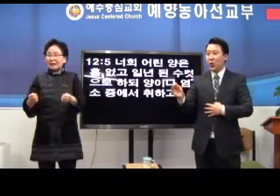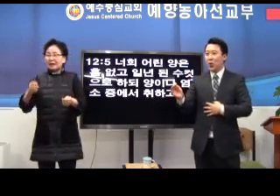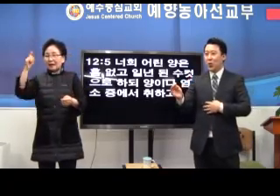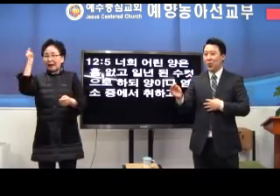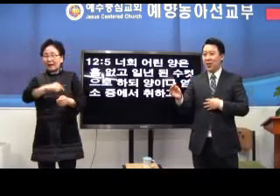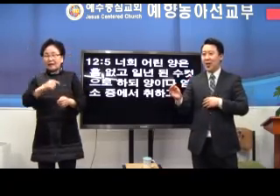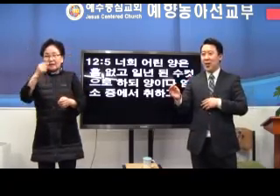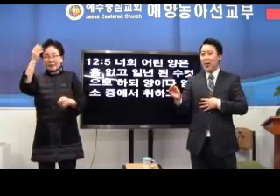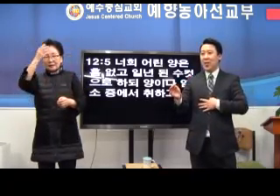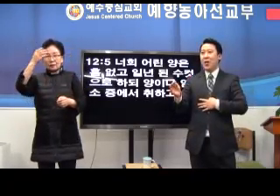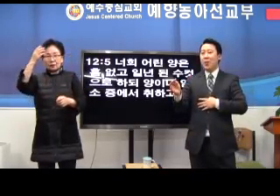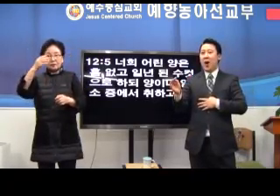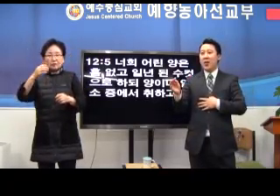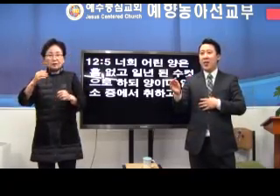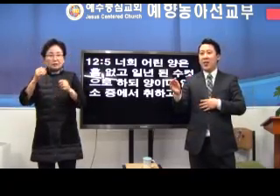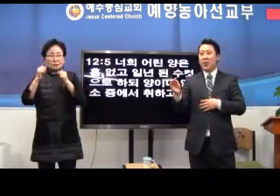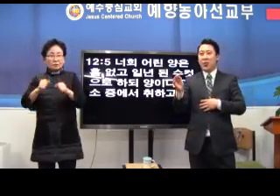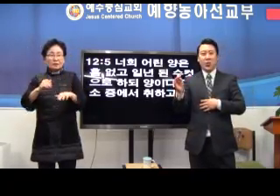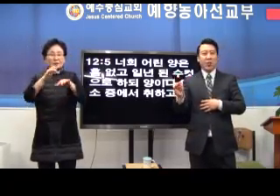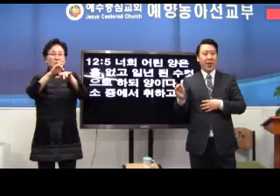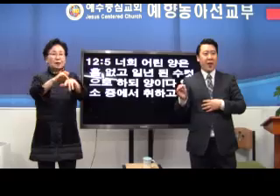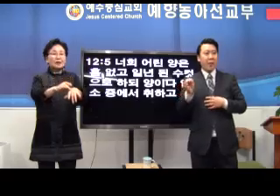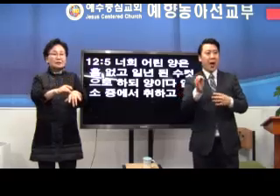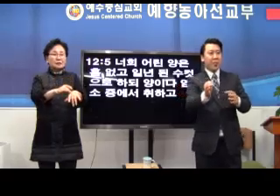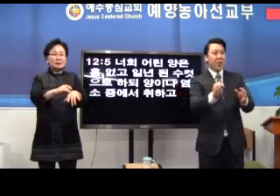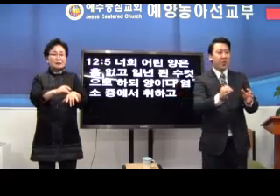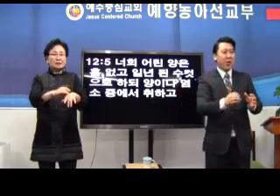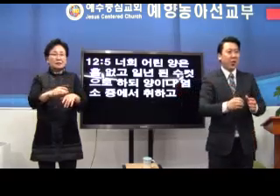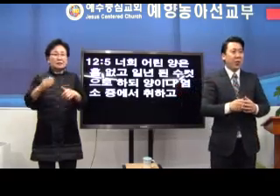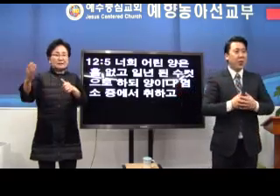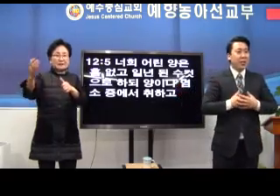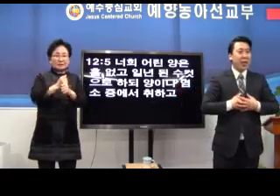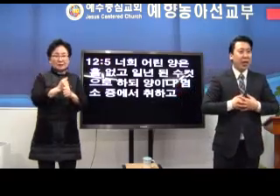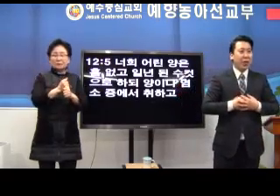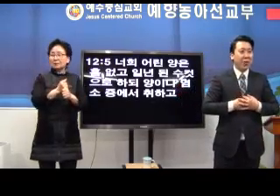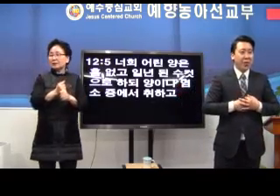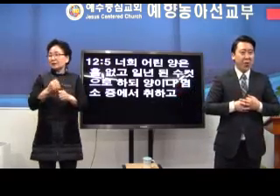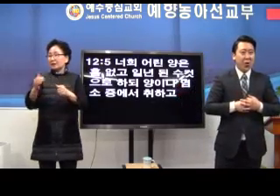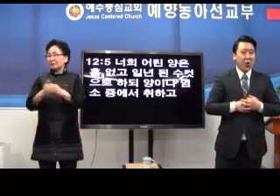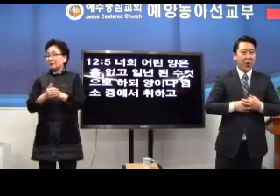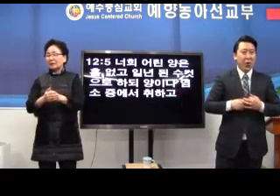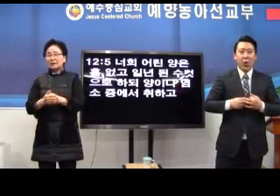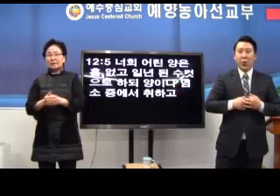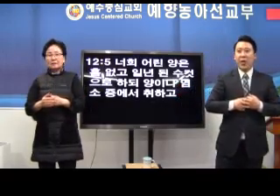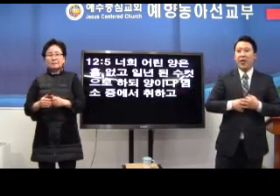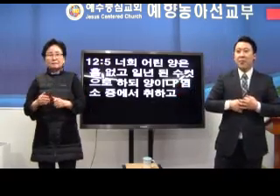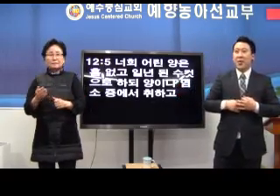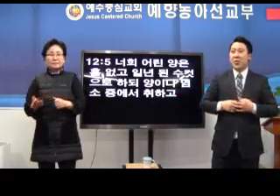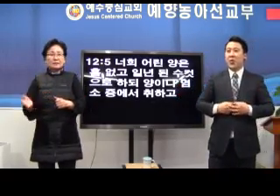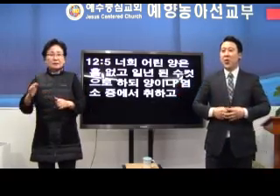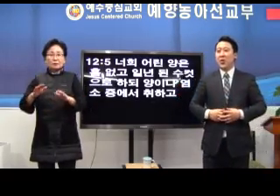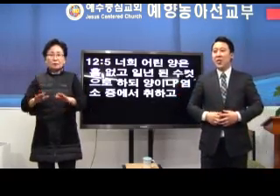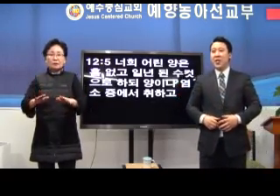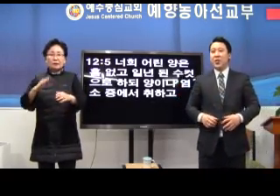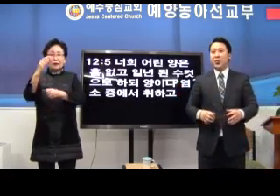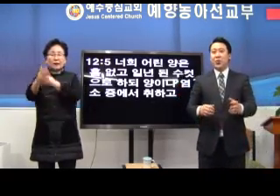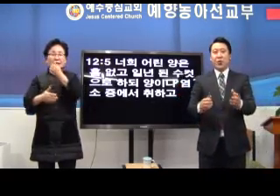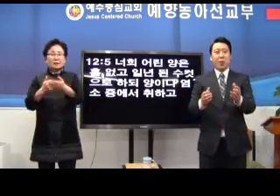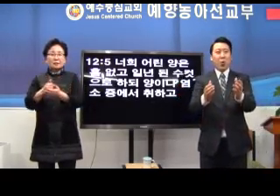영적 존재, 이 마귀 귀신들의 밥이 될 수밖에 없는 인생 가운데에서 오늘 하나님께서 예수 그리스도의